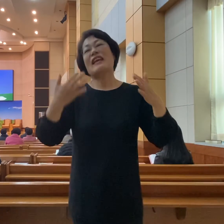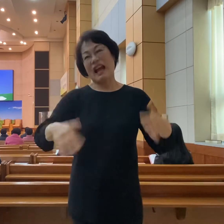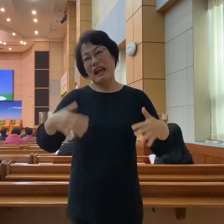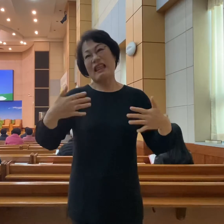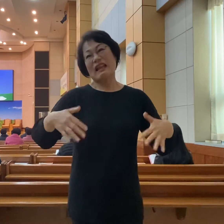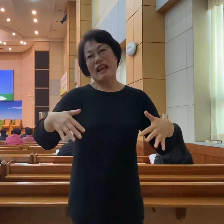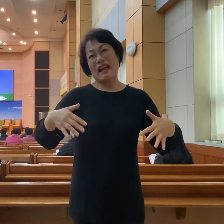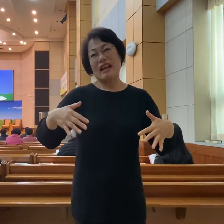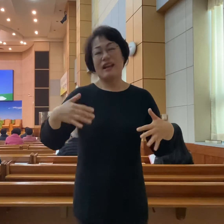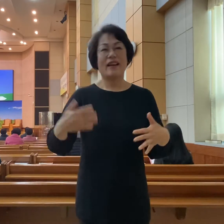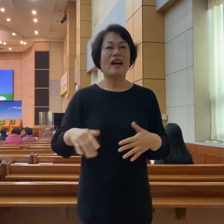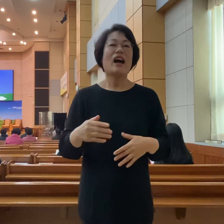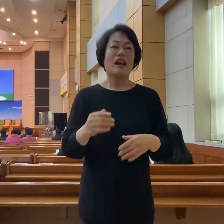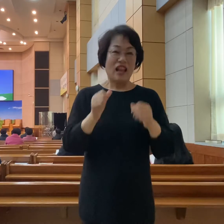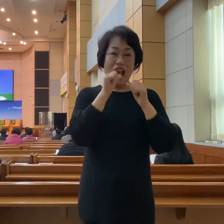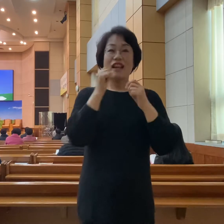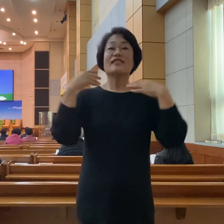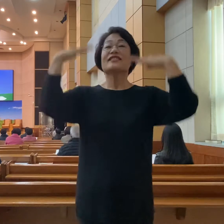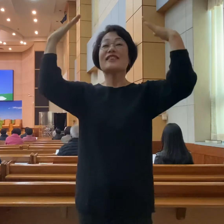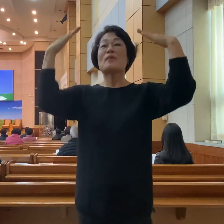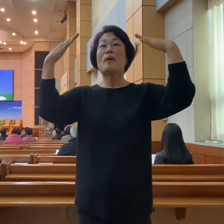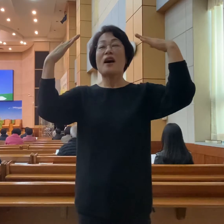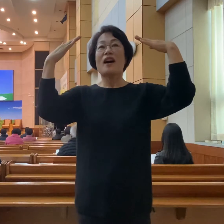철들면은 은혜로 살아가는구나.